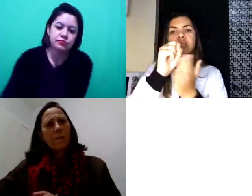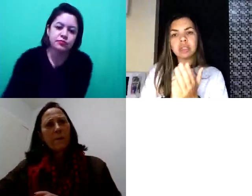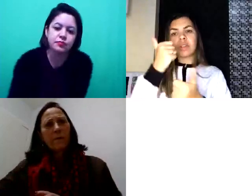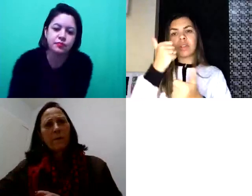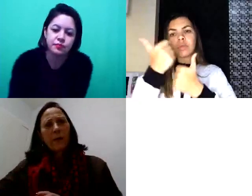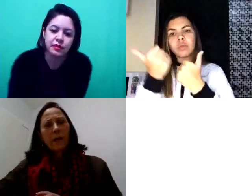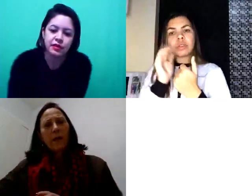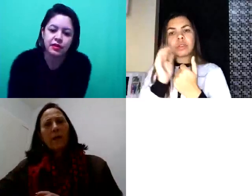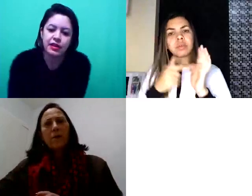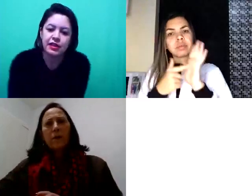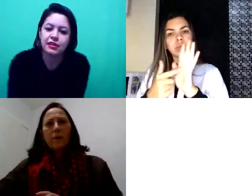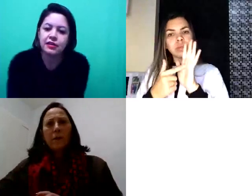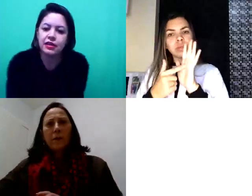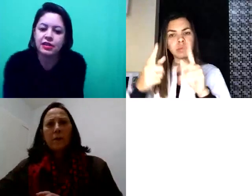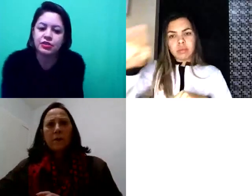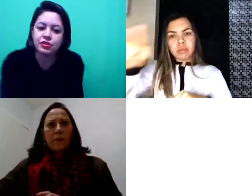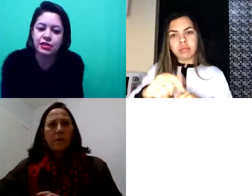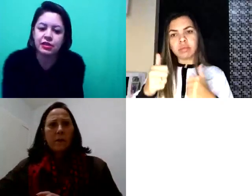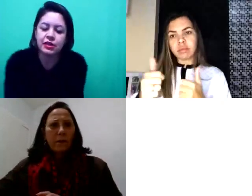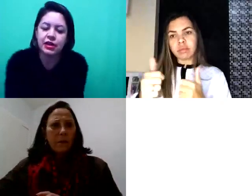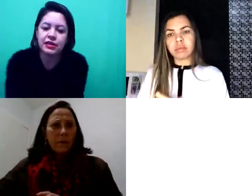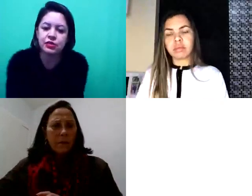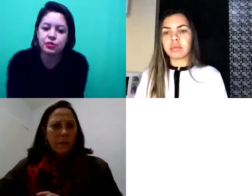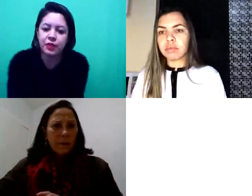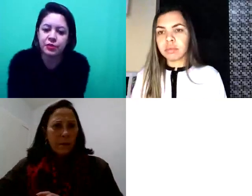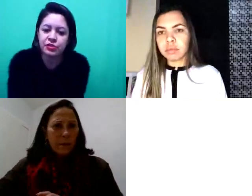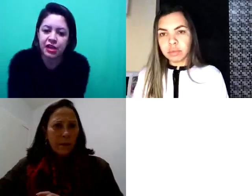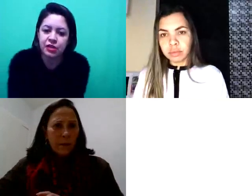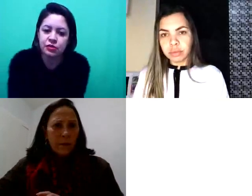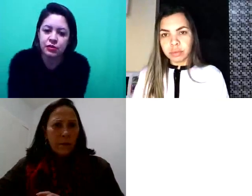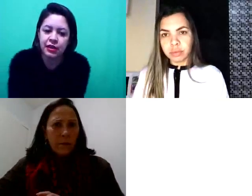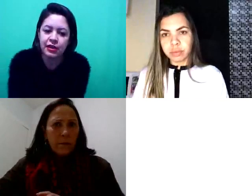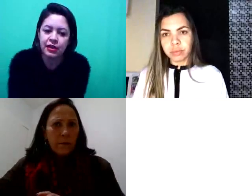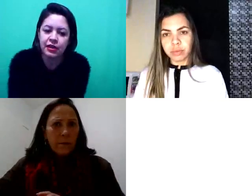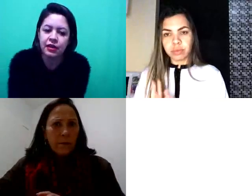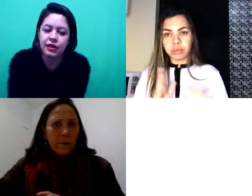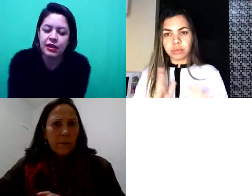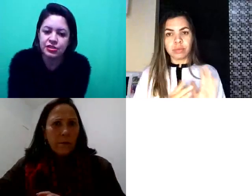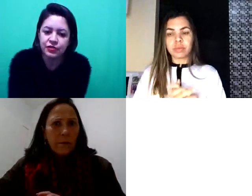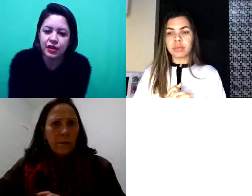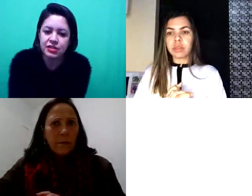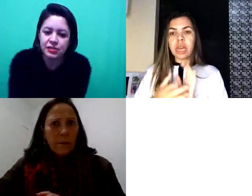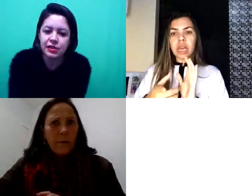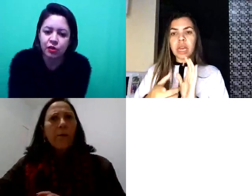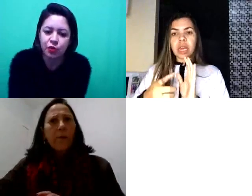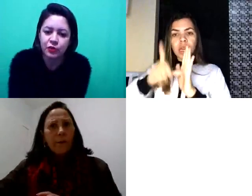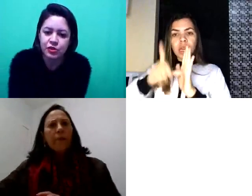ok? Eleni, acredito ali que a questão do pré-projeto, eles tiveram a disciplina com o professor